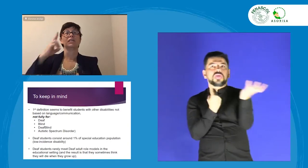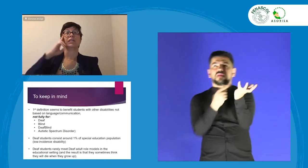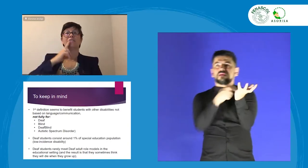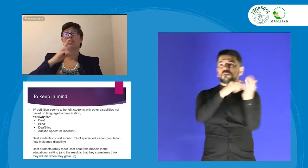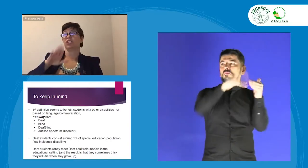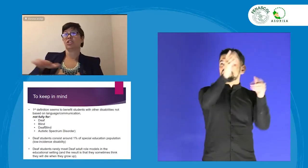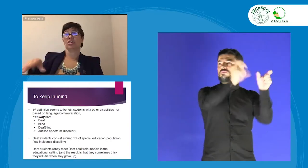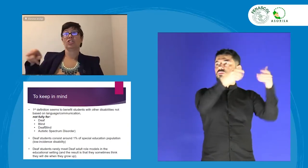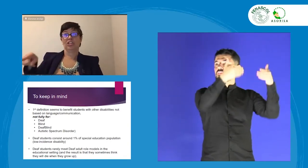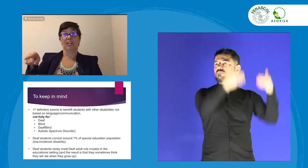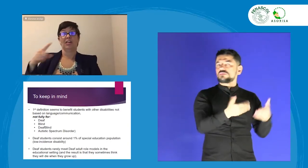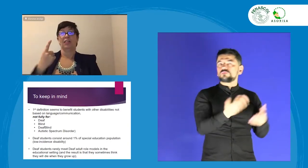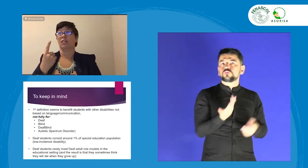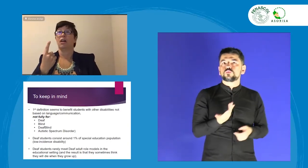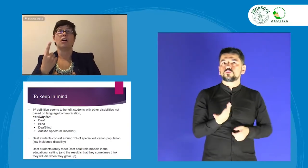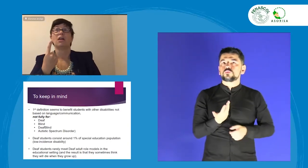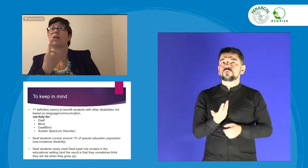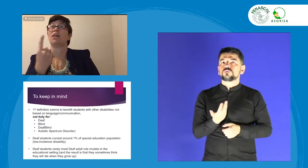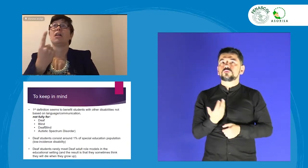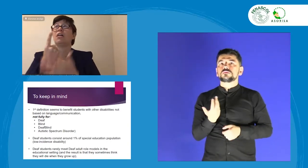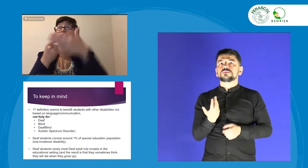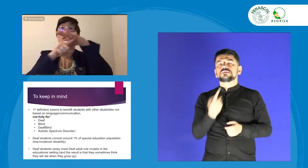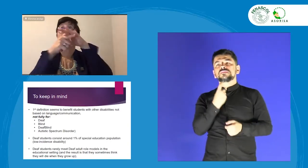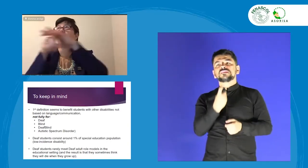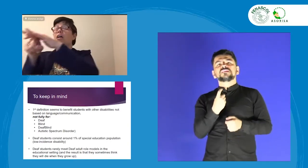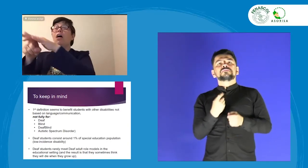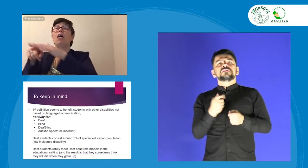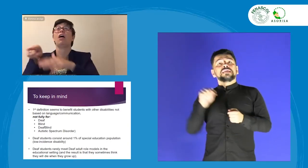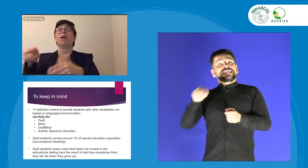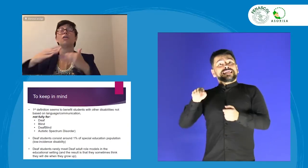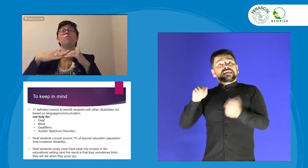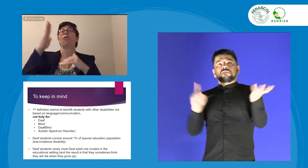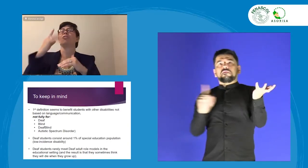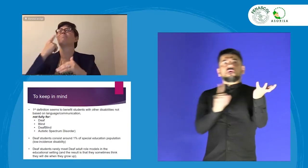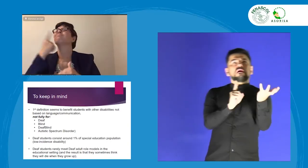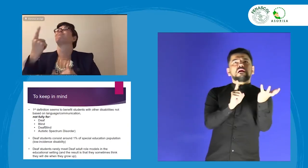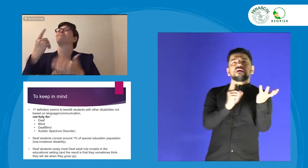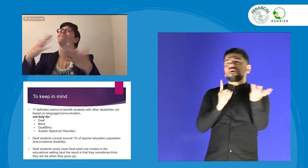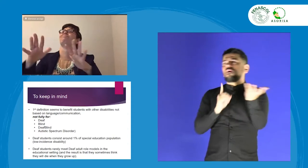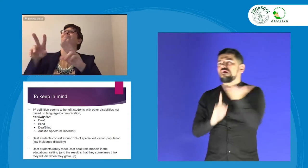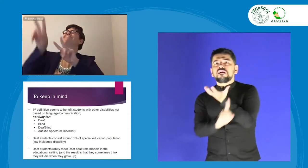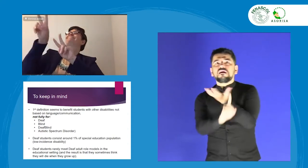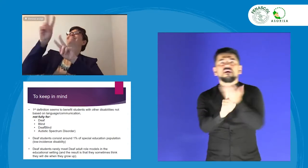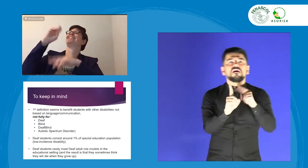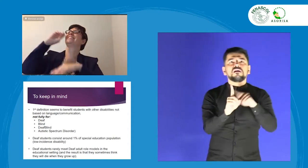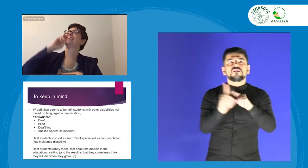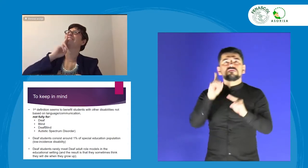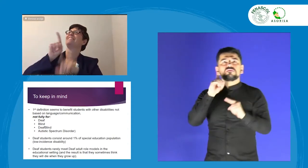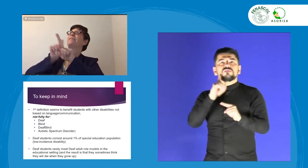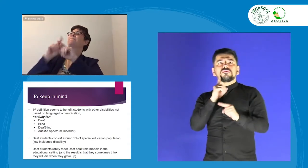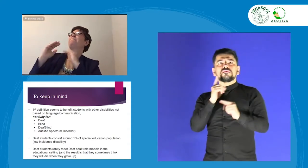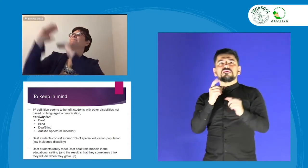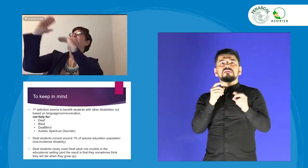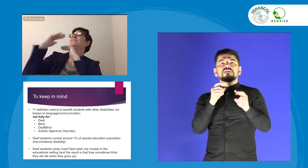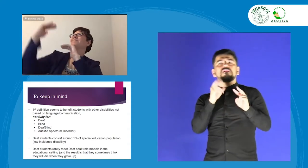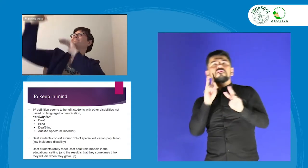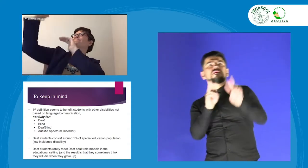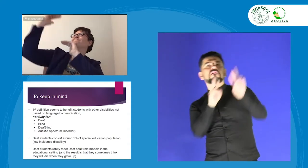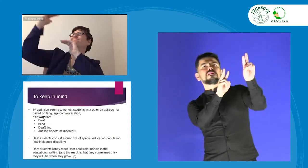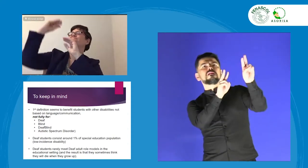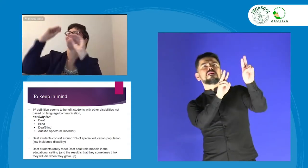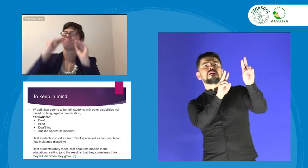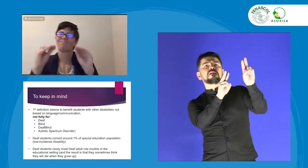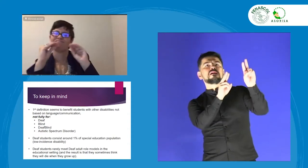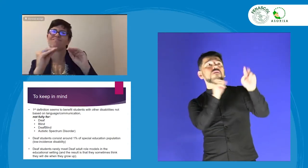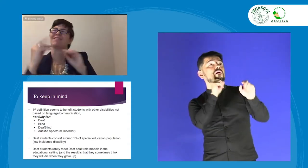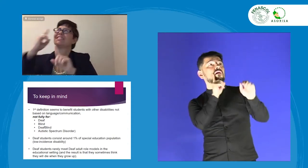de ellos y ellas. Los niños y niñas sordas van a enfrentarse a otro entorno en el cual